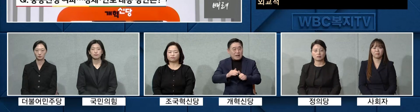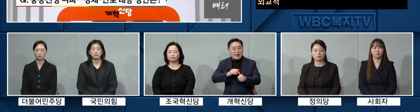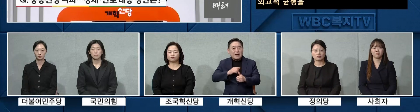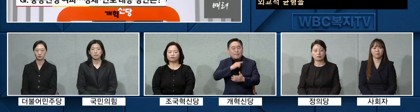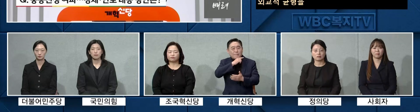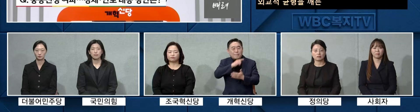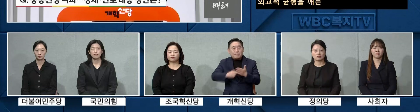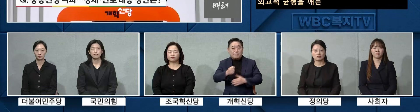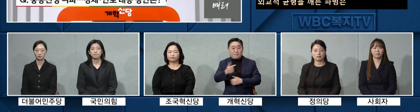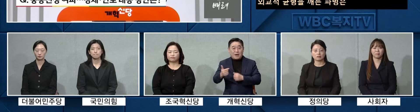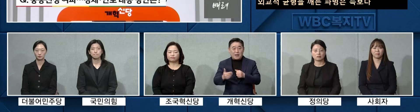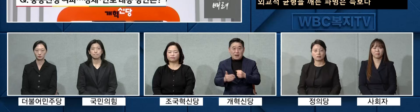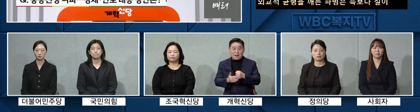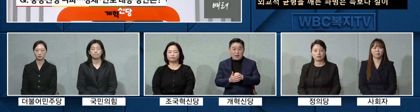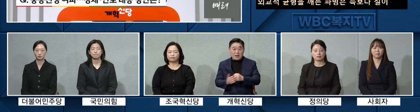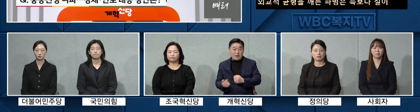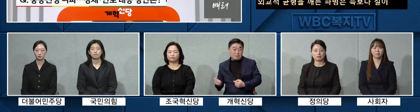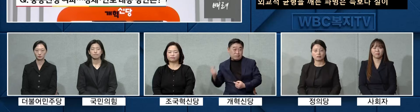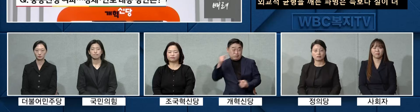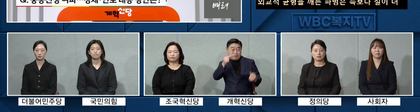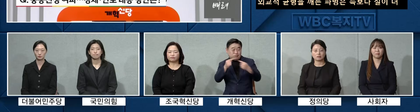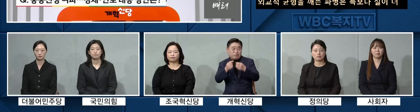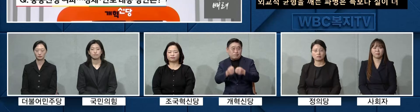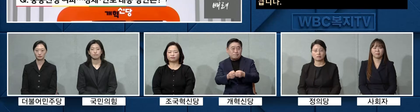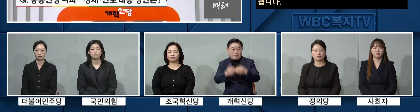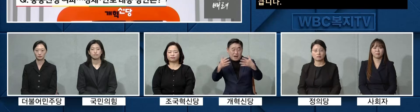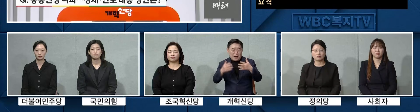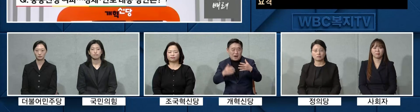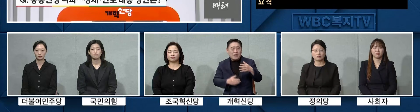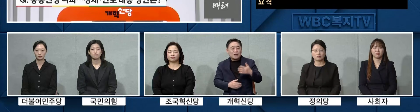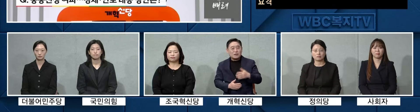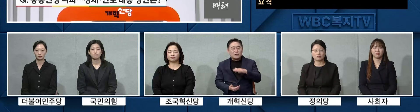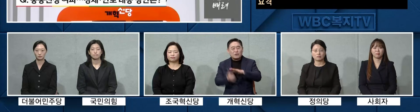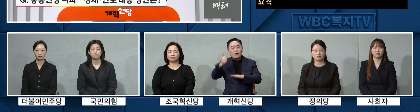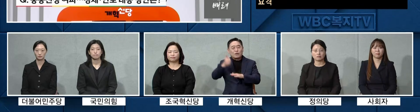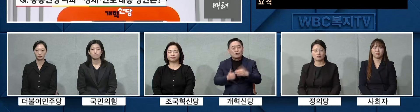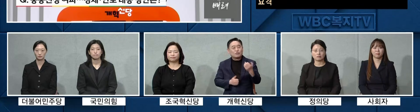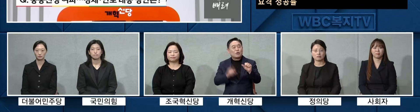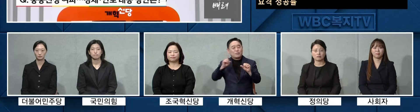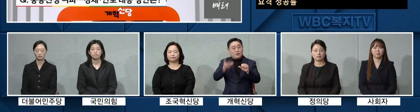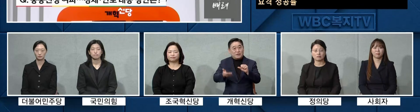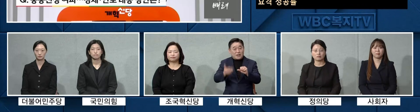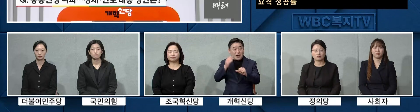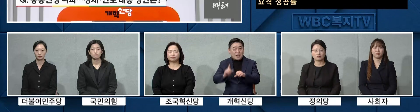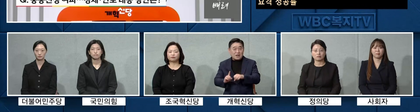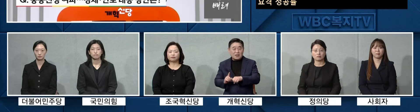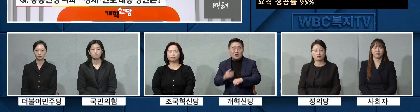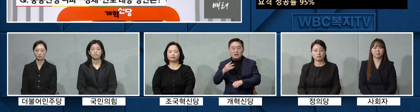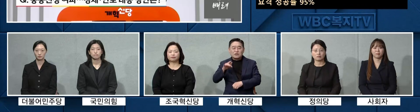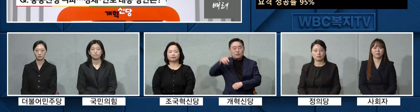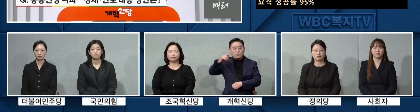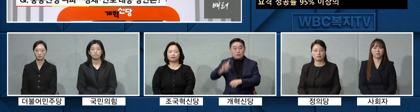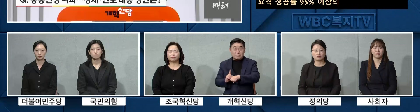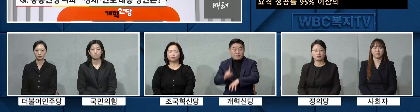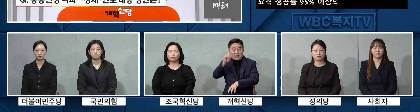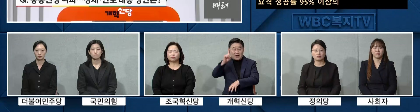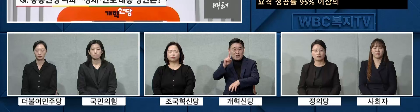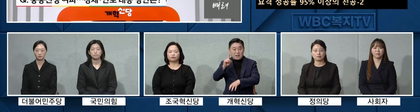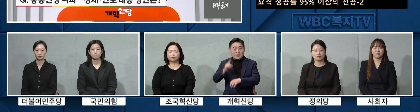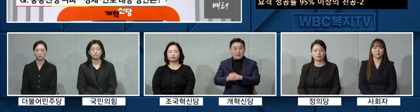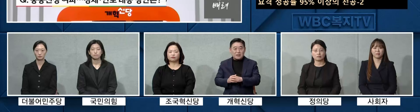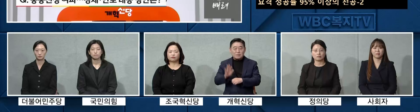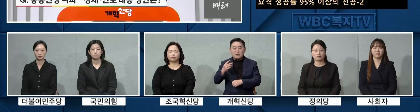큽니다. 요격 성공률 95% 이상의 천공2, 발사단가 단돈 2,000원의 레이저 대공무기 블록